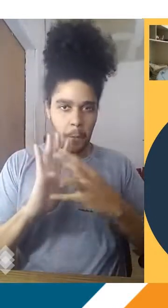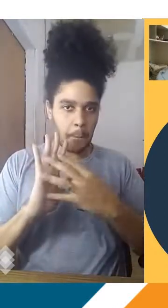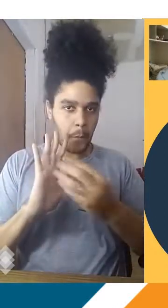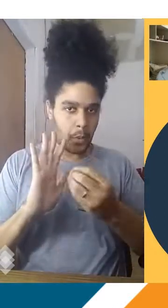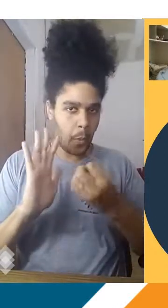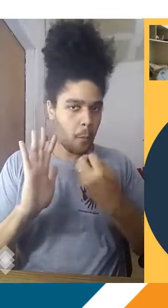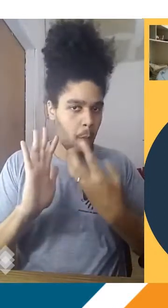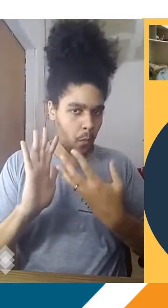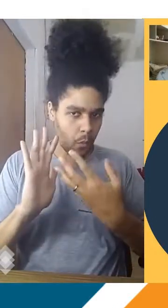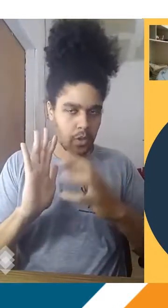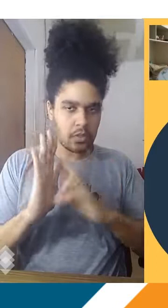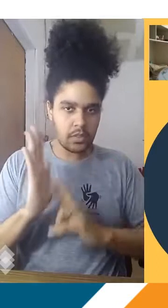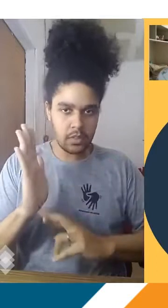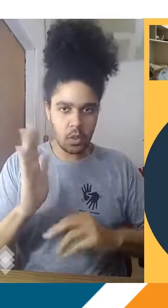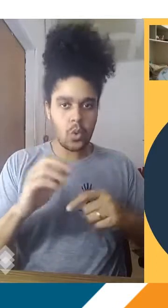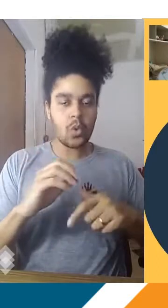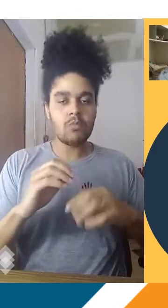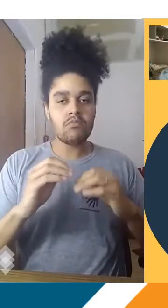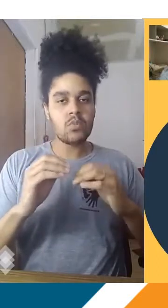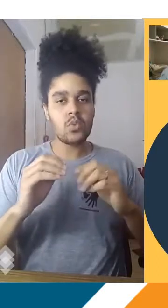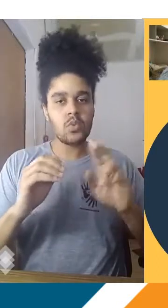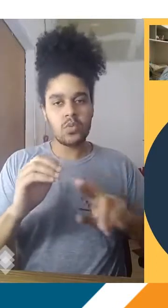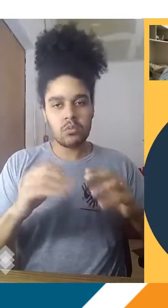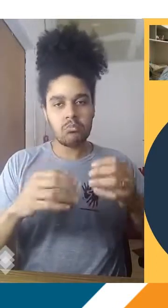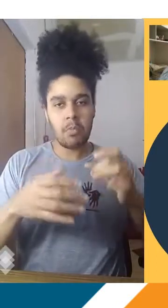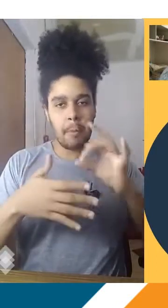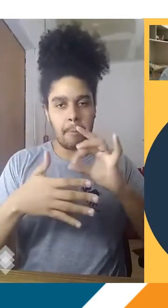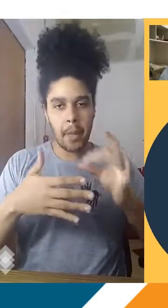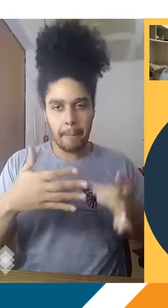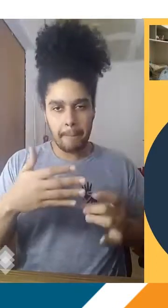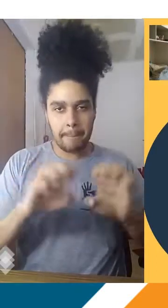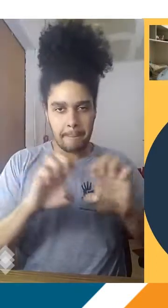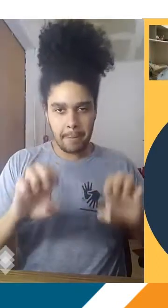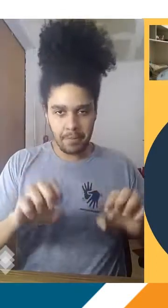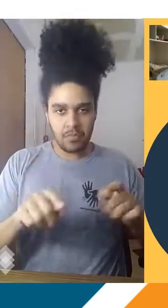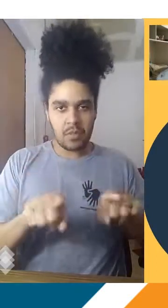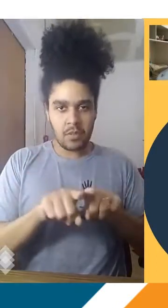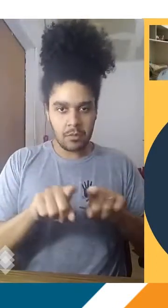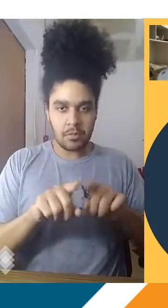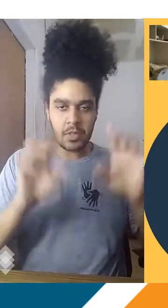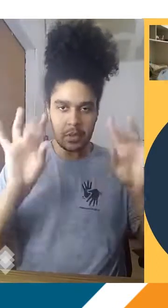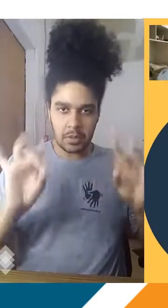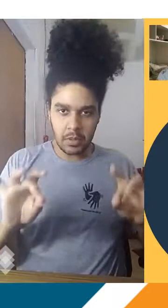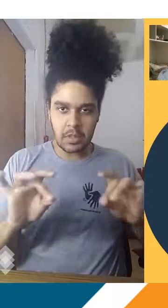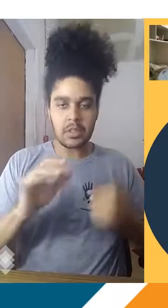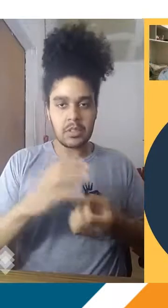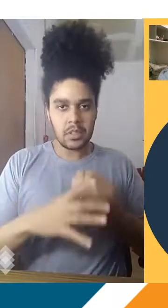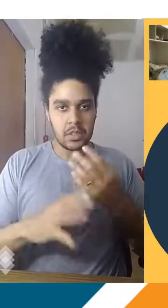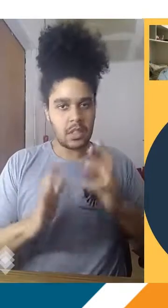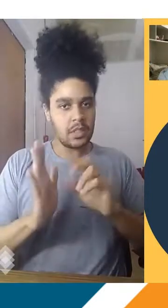redação modelo ou uma boa redação a partir dos elementos estruturais e das estratégias específicas de construção de